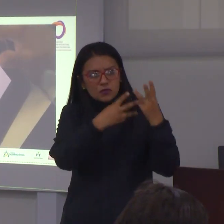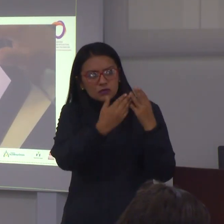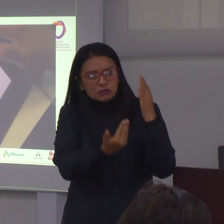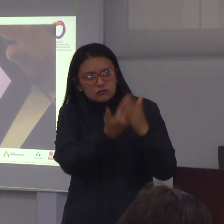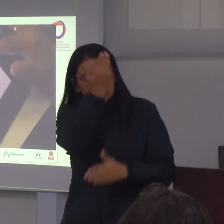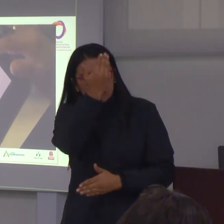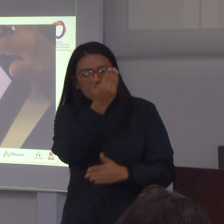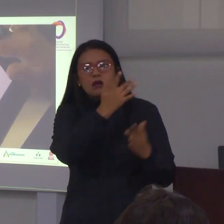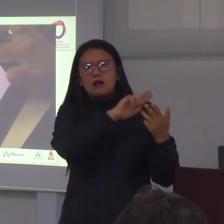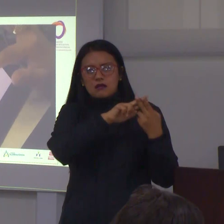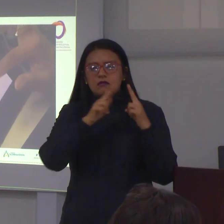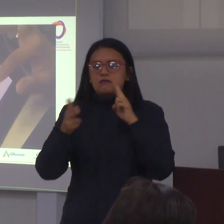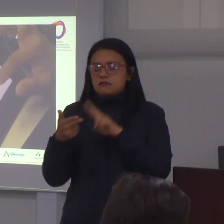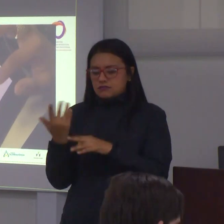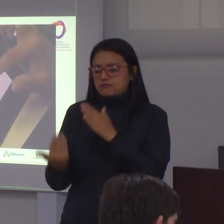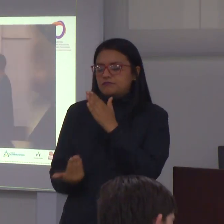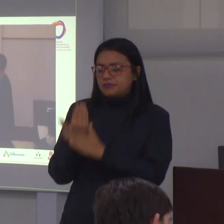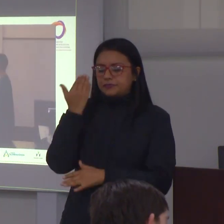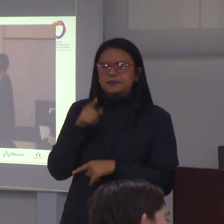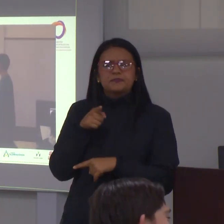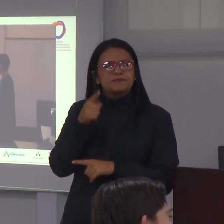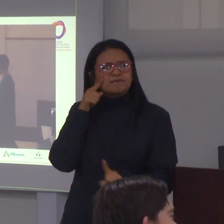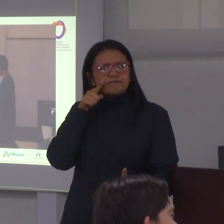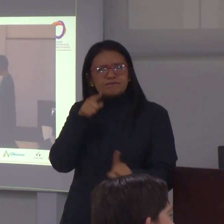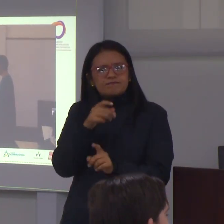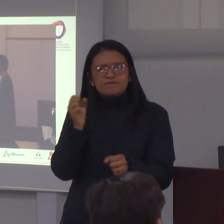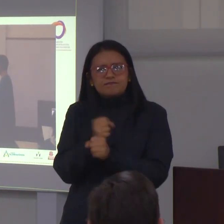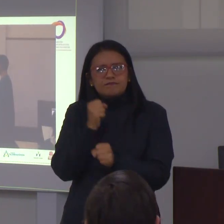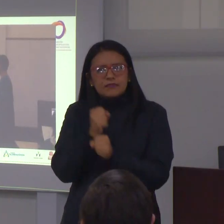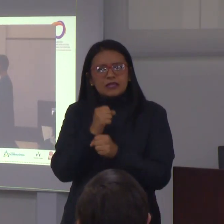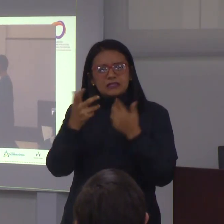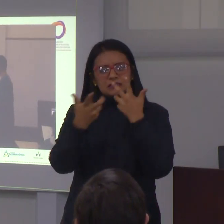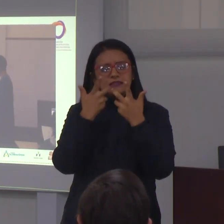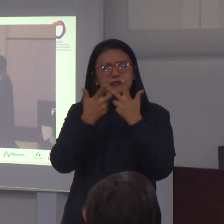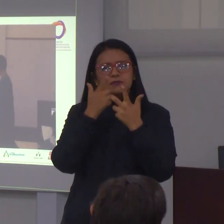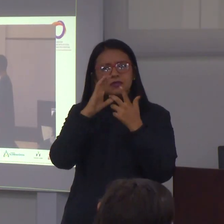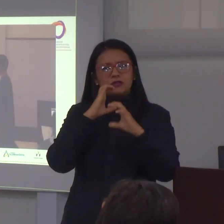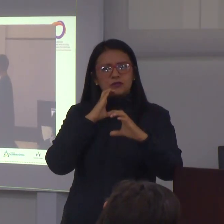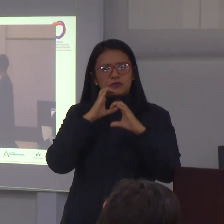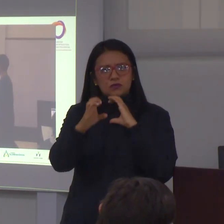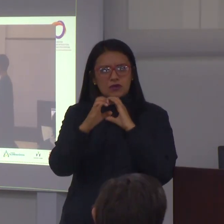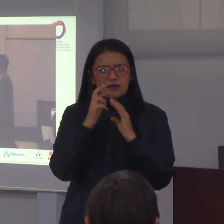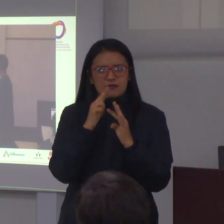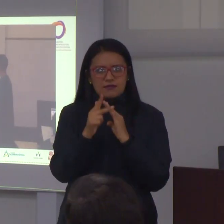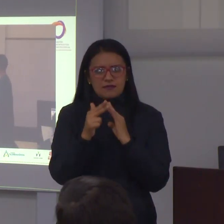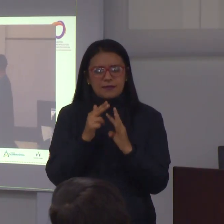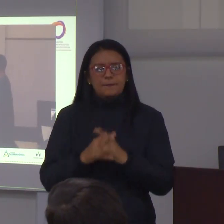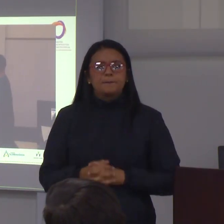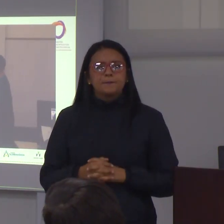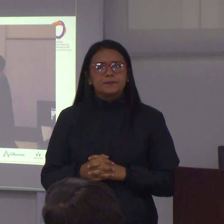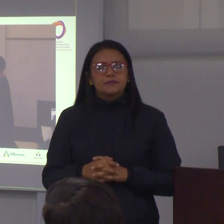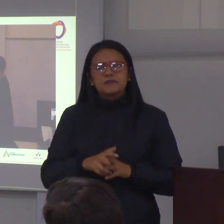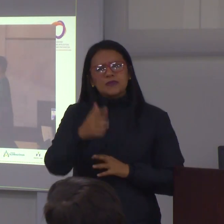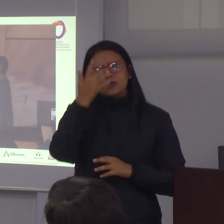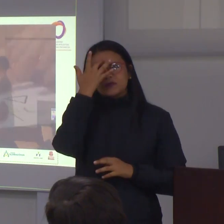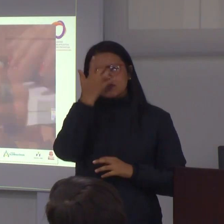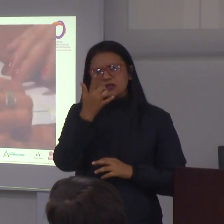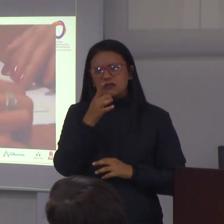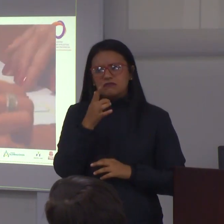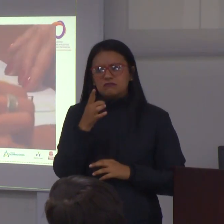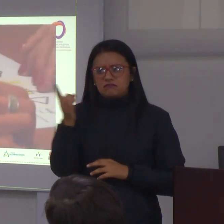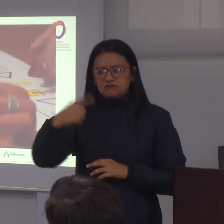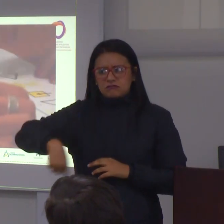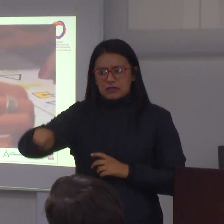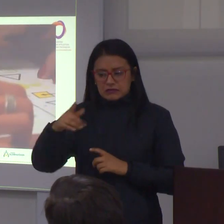vanguardia en lo que está el mundo en este momento. Trabajamos mucho en unos sistemas de comunicación alternativos, ¿sí? Porque para